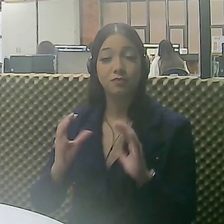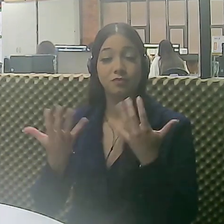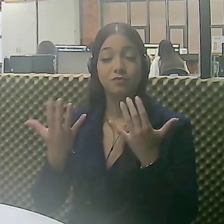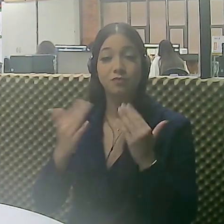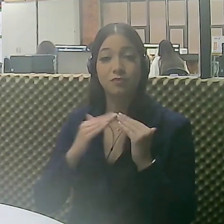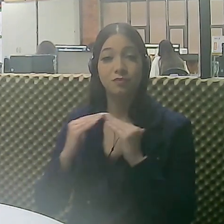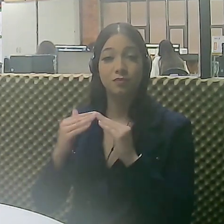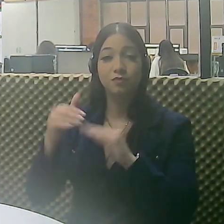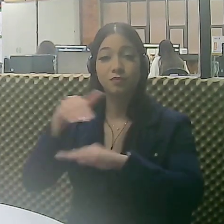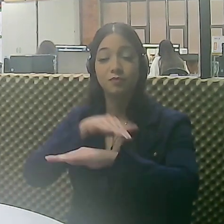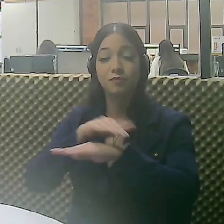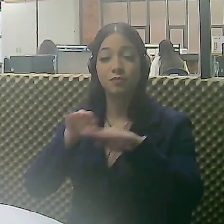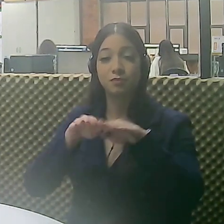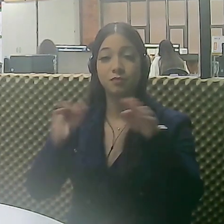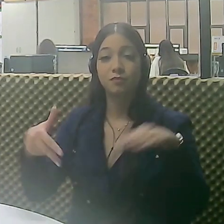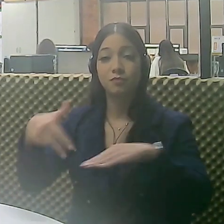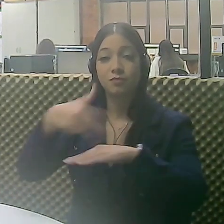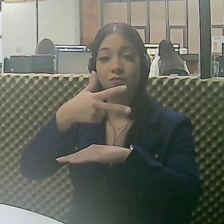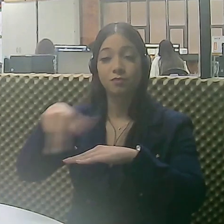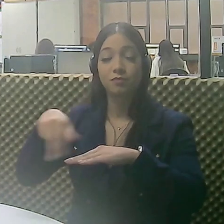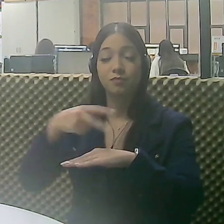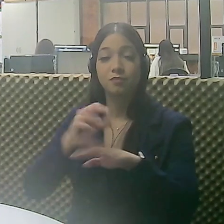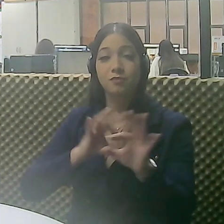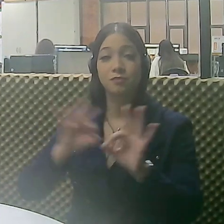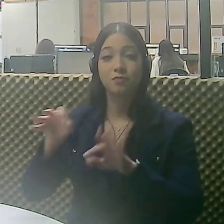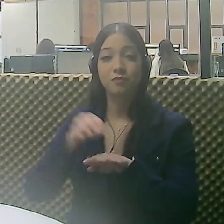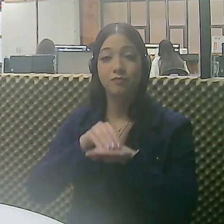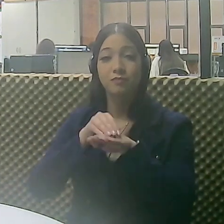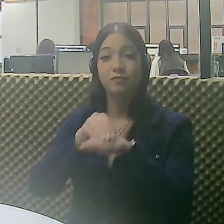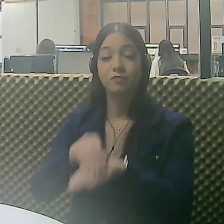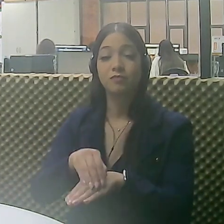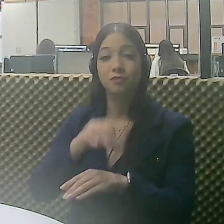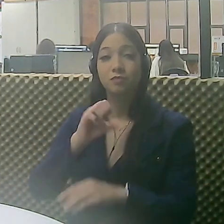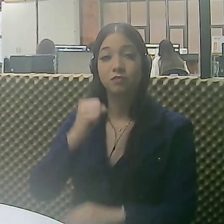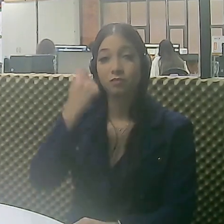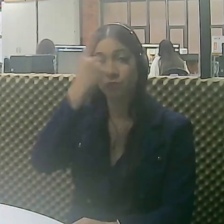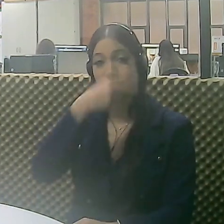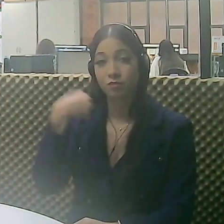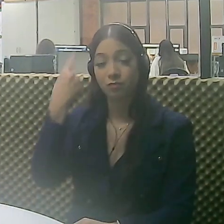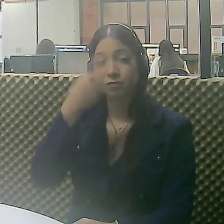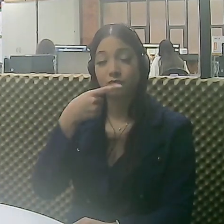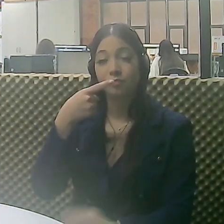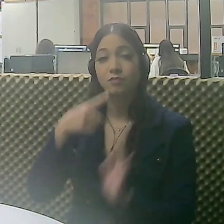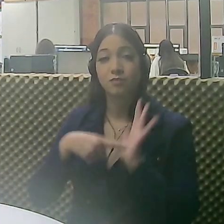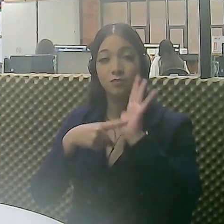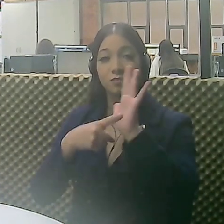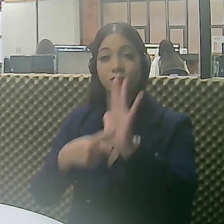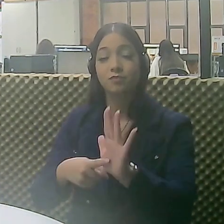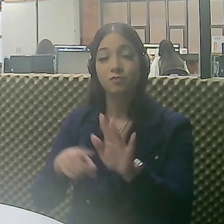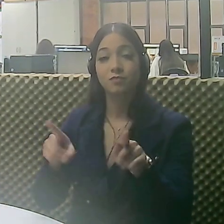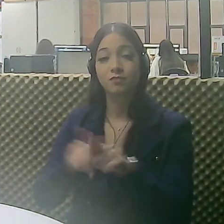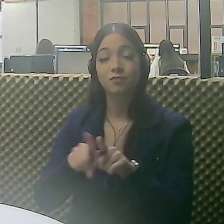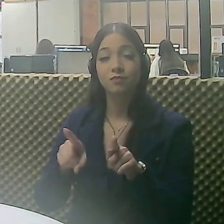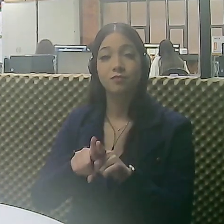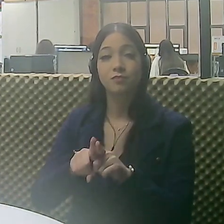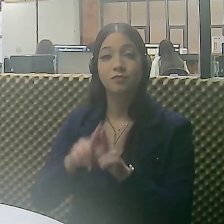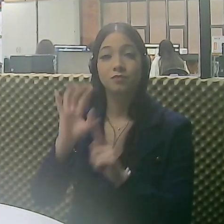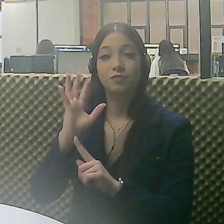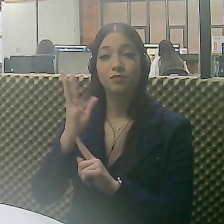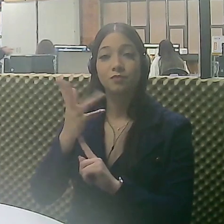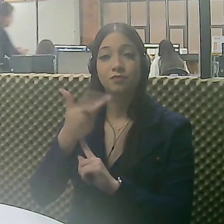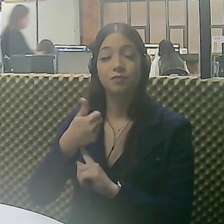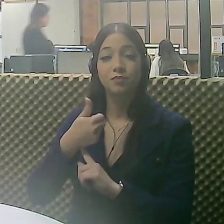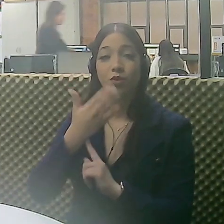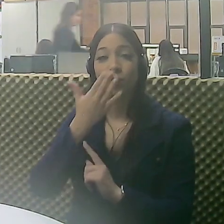palco móvel. Aberto ao público, o projeto itinerante contou com 8 horas de duração e destacou ainda artesanatos